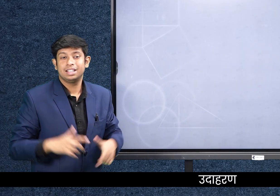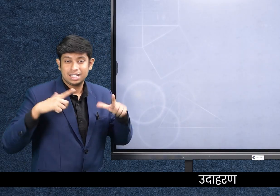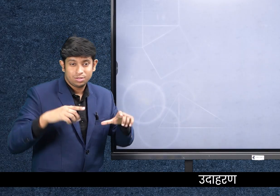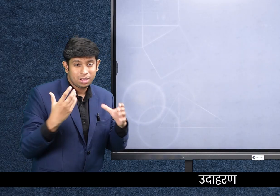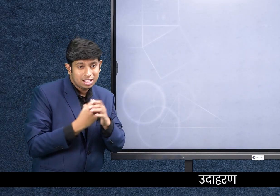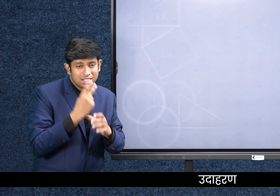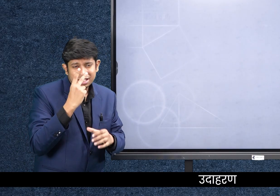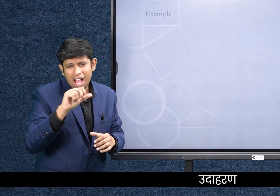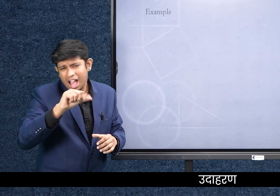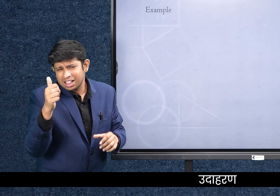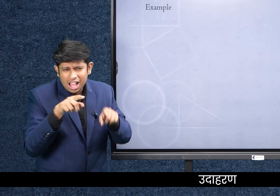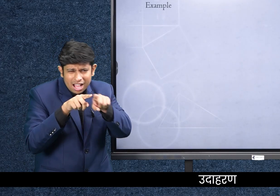उदाहरण